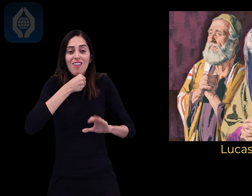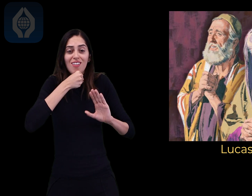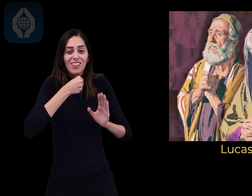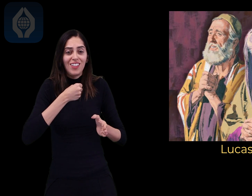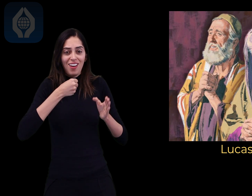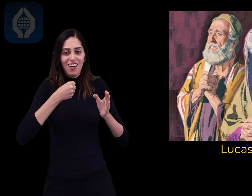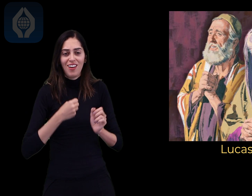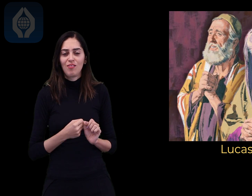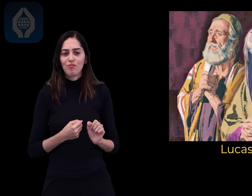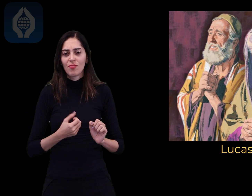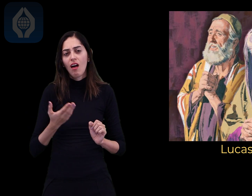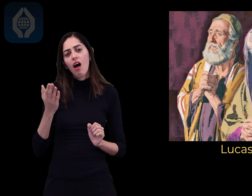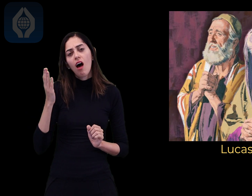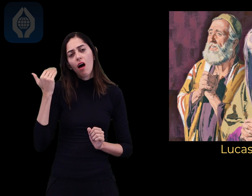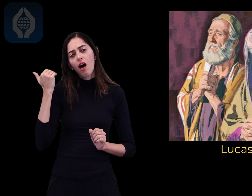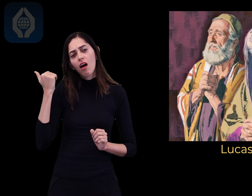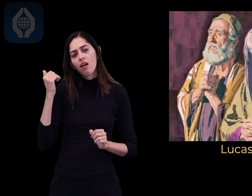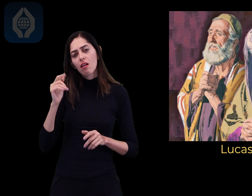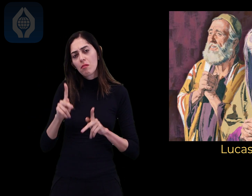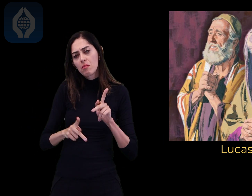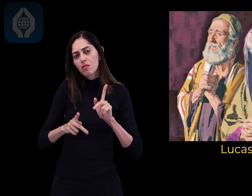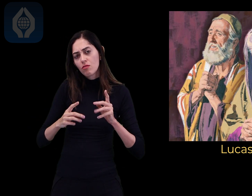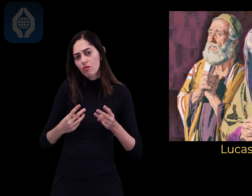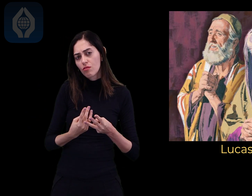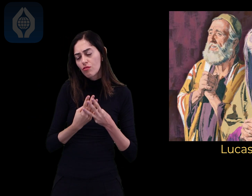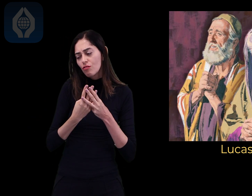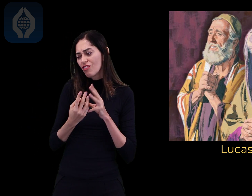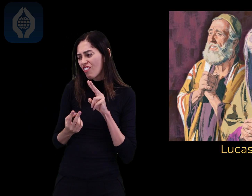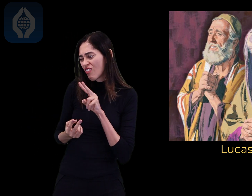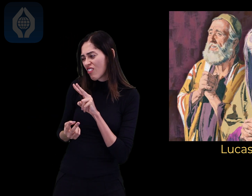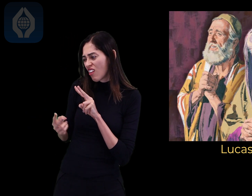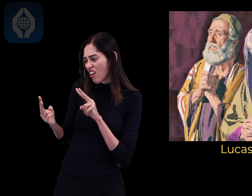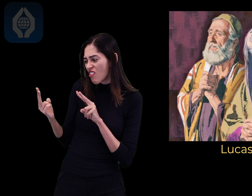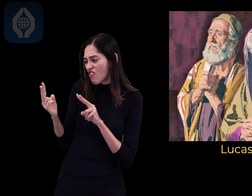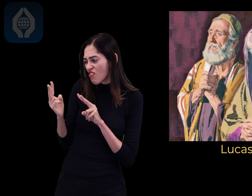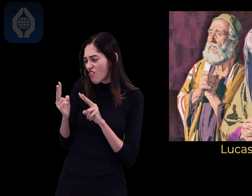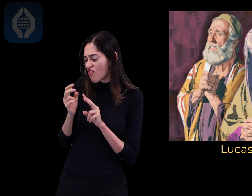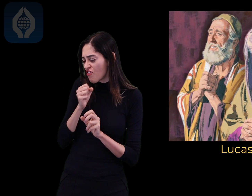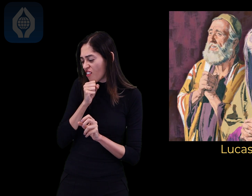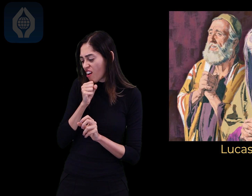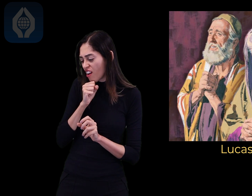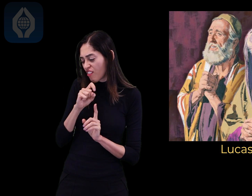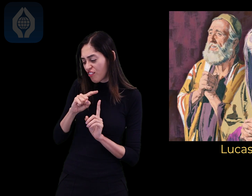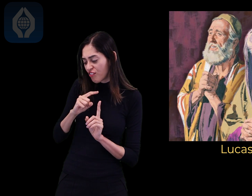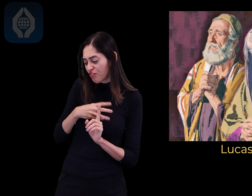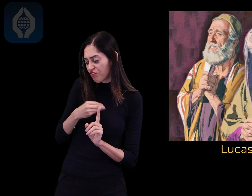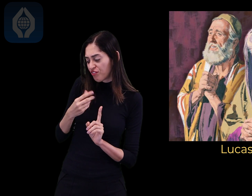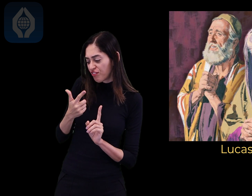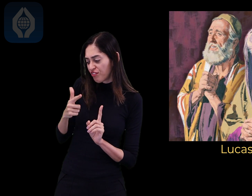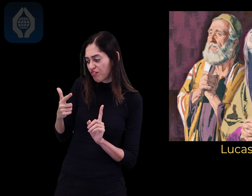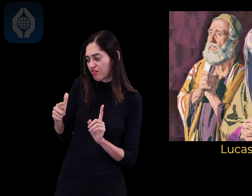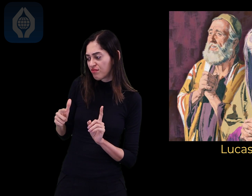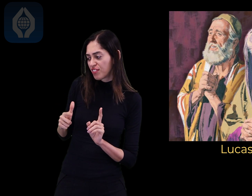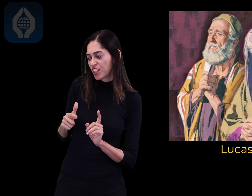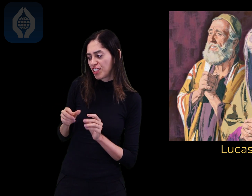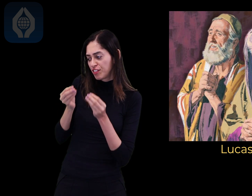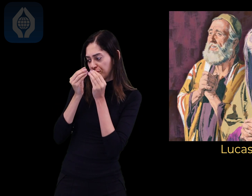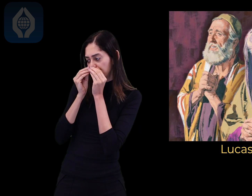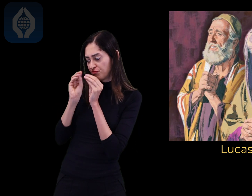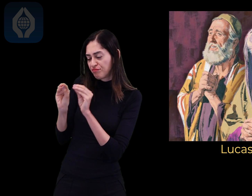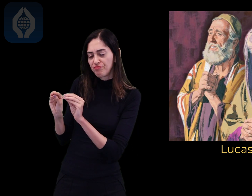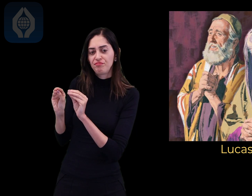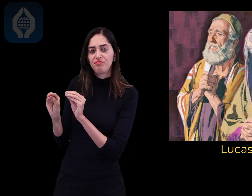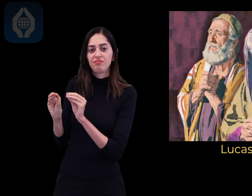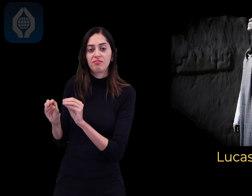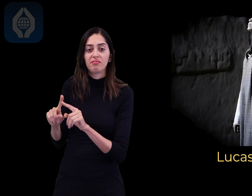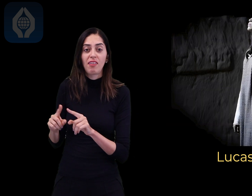Agora, Zacarias e Isabel iriam ter um filho em sua velhice. Deus prometeu um filho